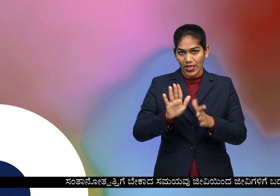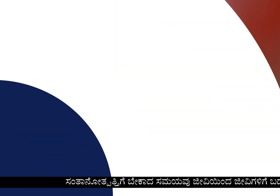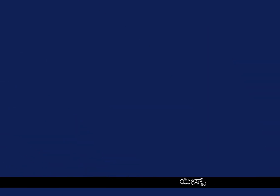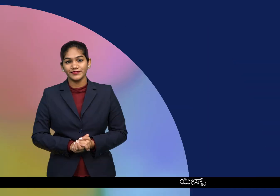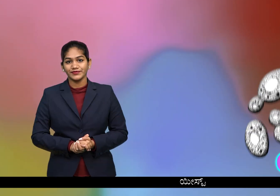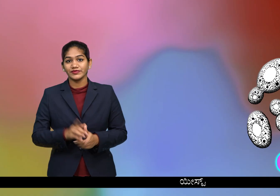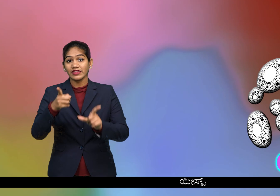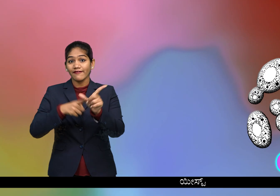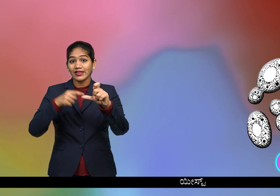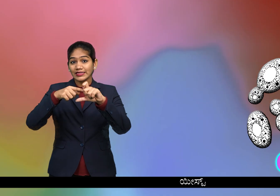ಈಸ್ಟ್